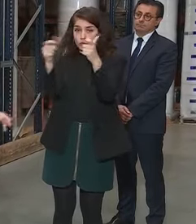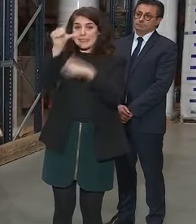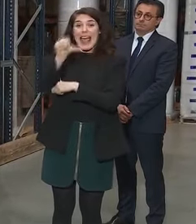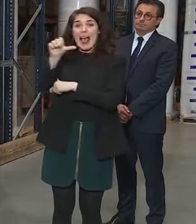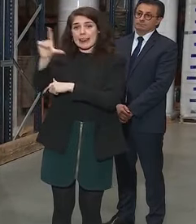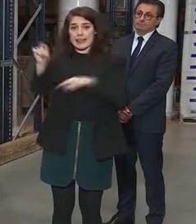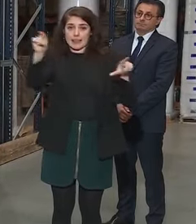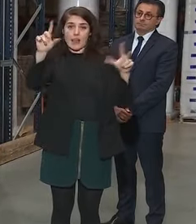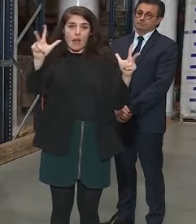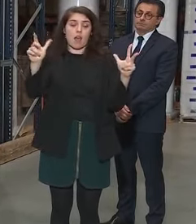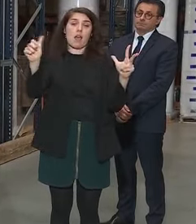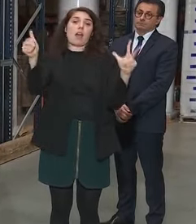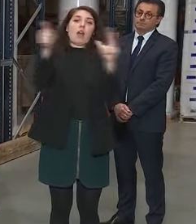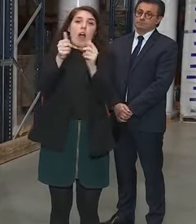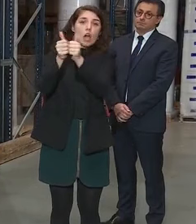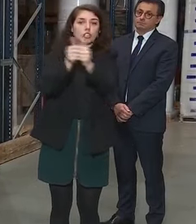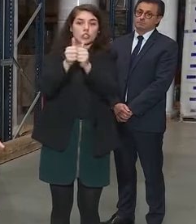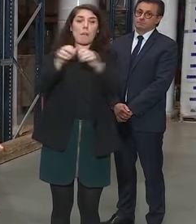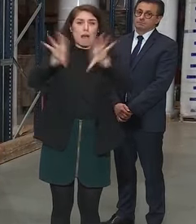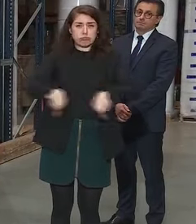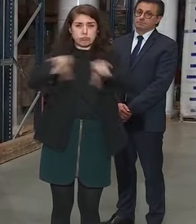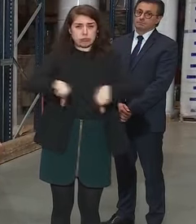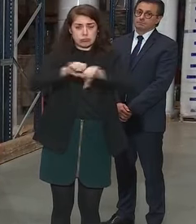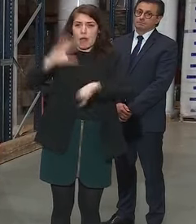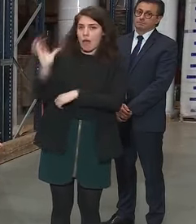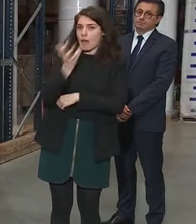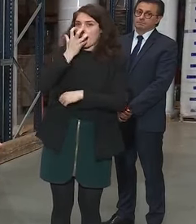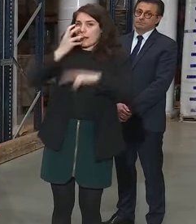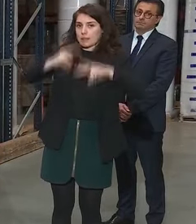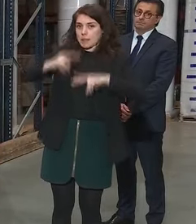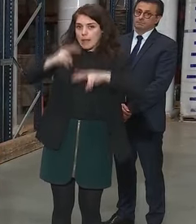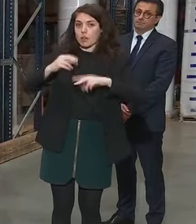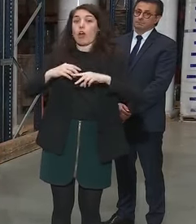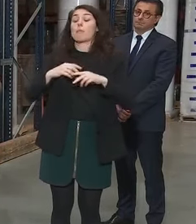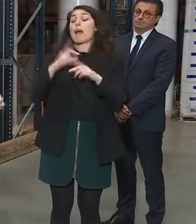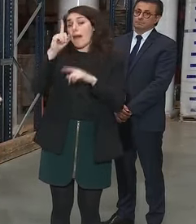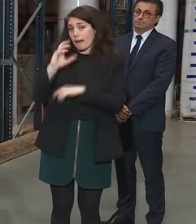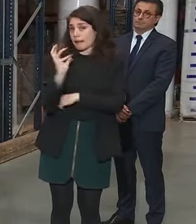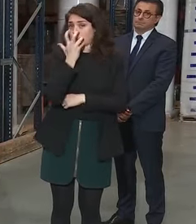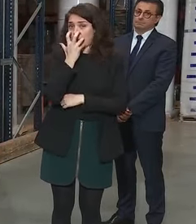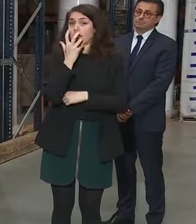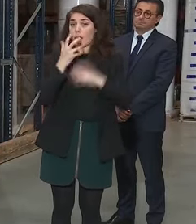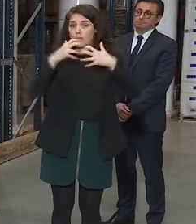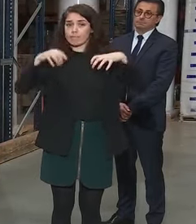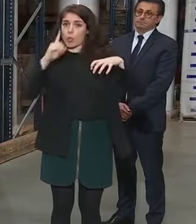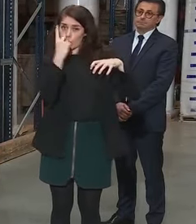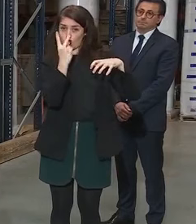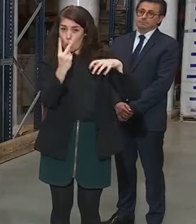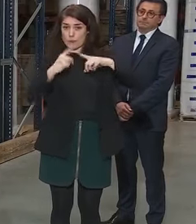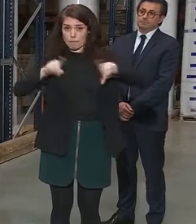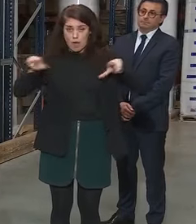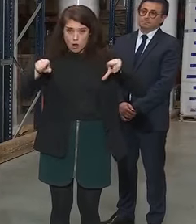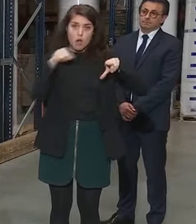lourds comme des respirateurs plus légers. Les respirateurs lourds qui sont particulièrement attendus feront l'objet de premières livraisons dans les prochains